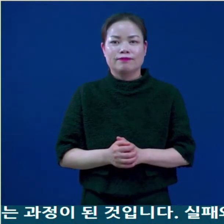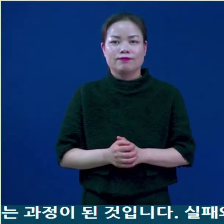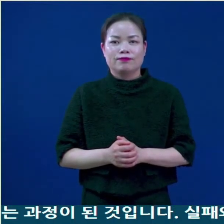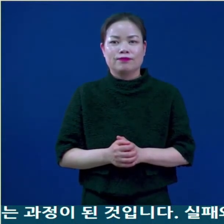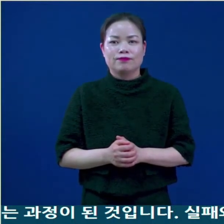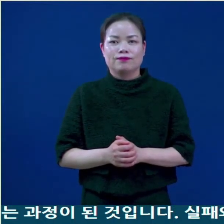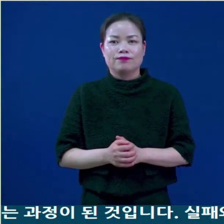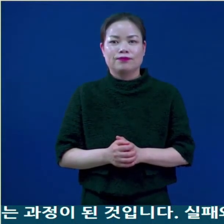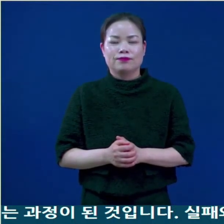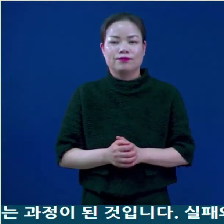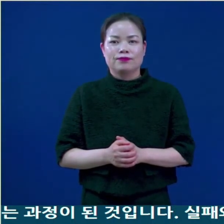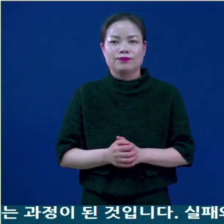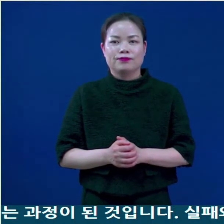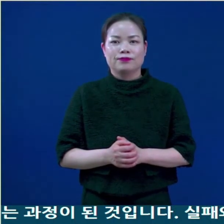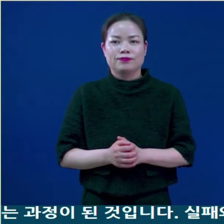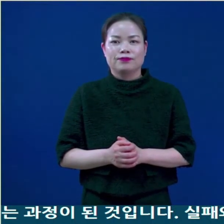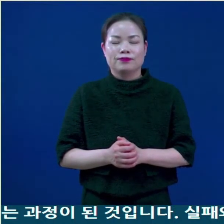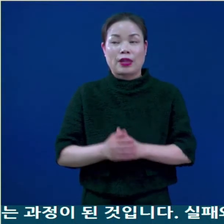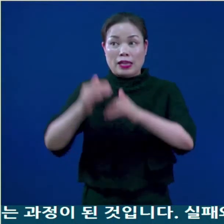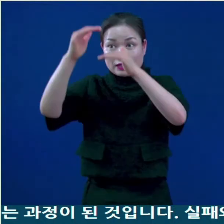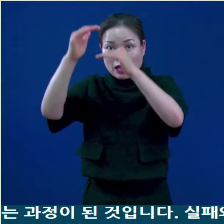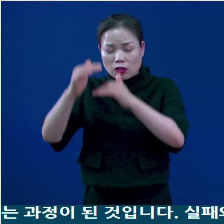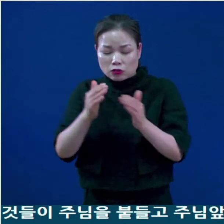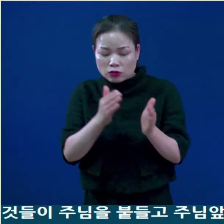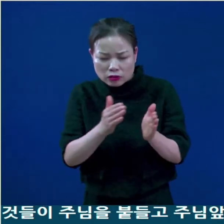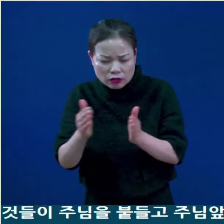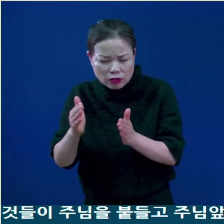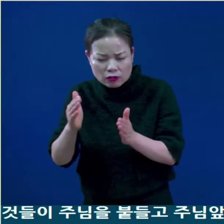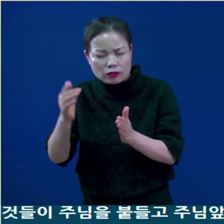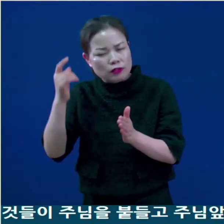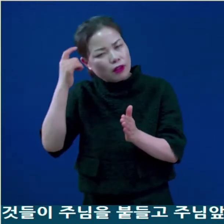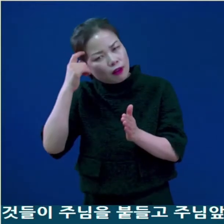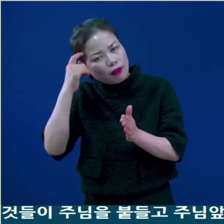이제 이런 그 내용들을 정리하면서